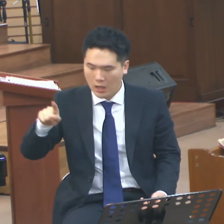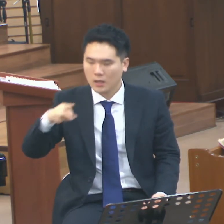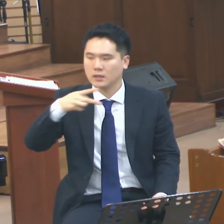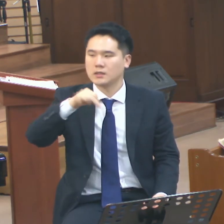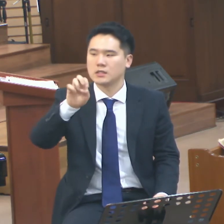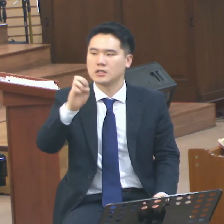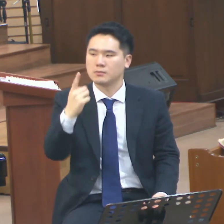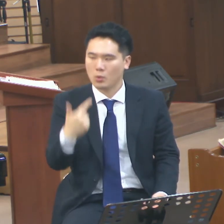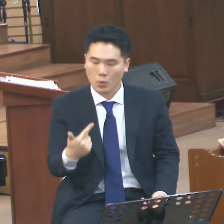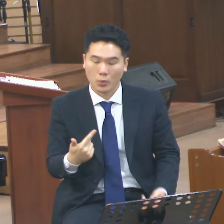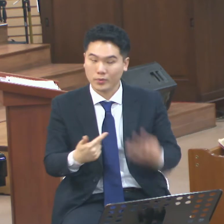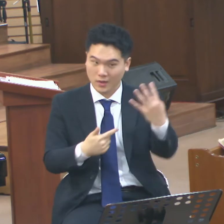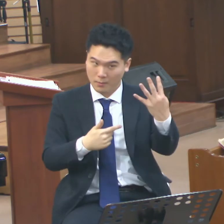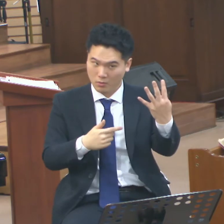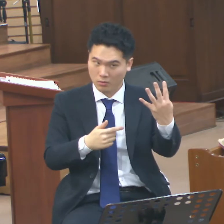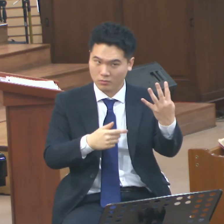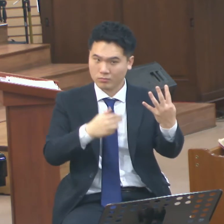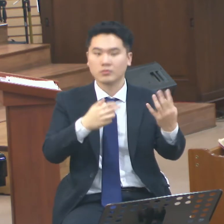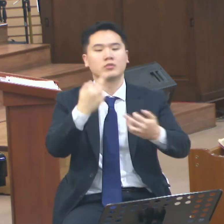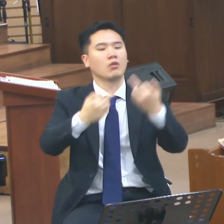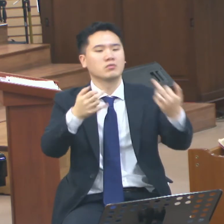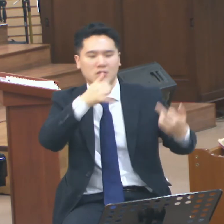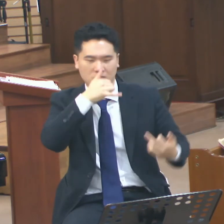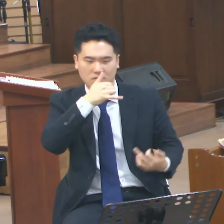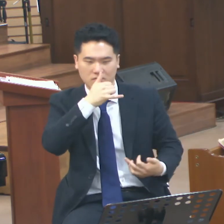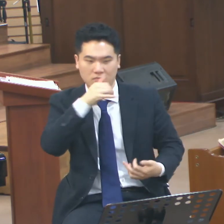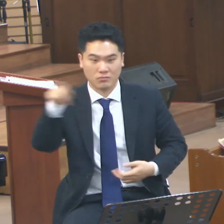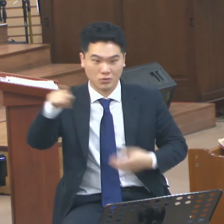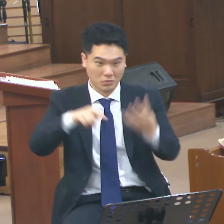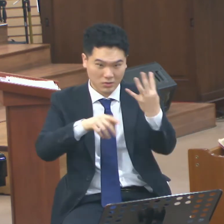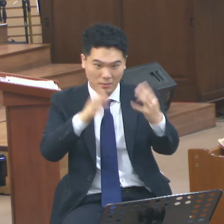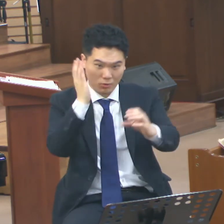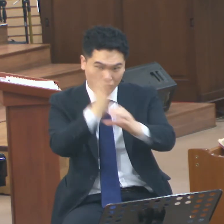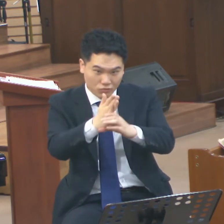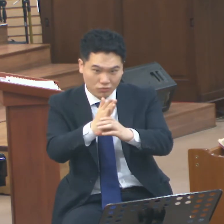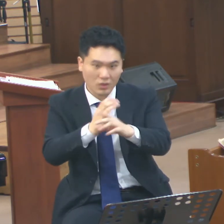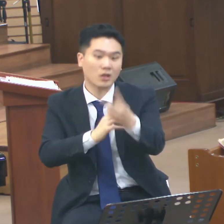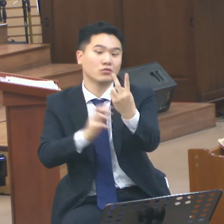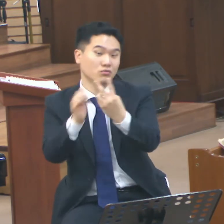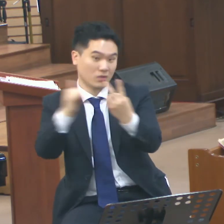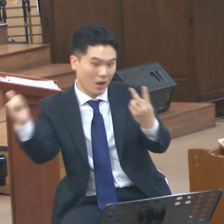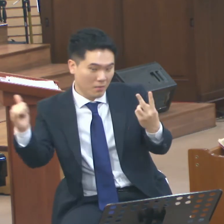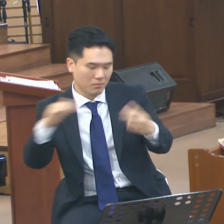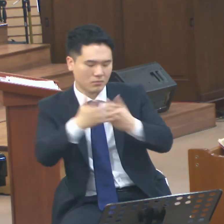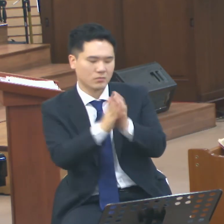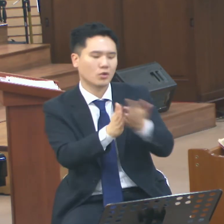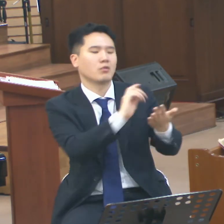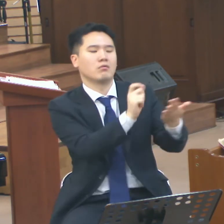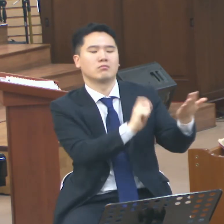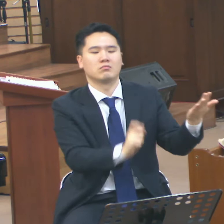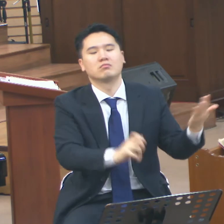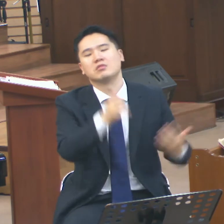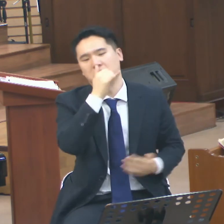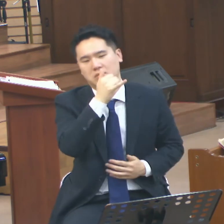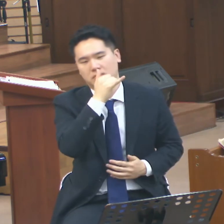중에 2사람이 성경 저자가 된 거 아세요? 야고보서를 쓴 사람이 첫 번째